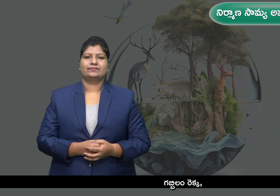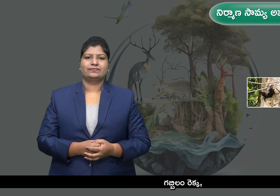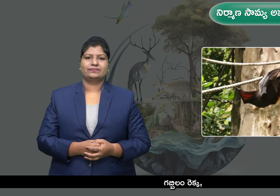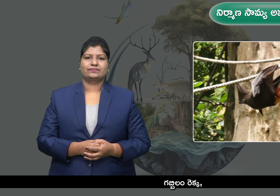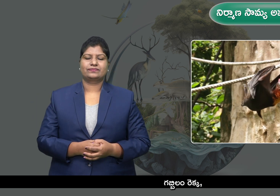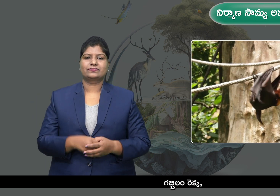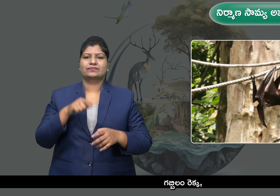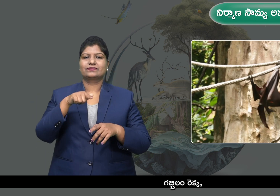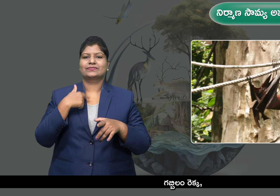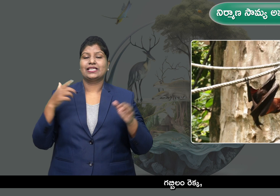గబ్బిలం రెక్క,